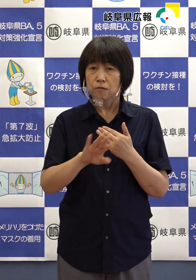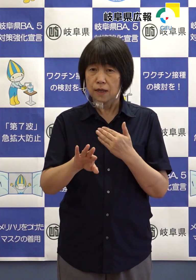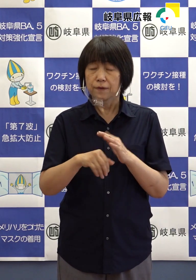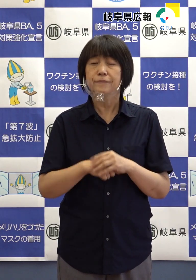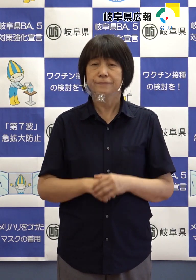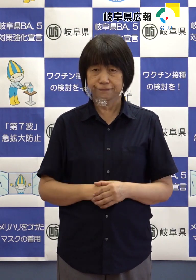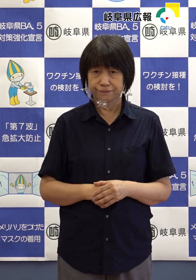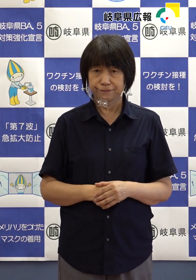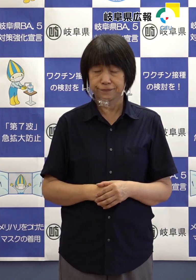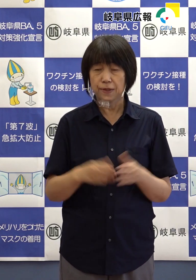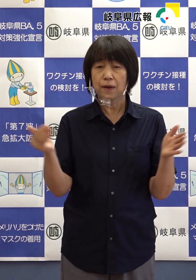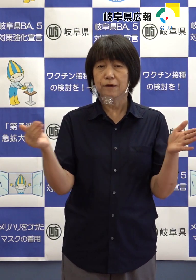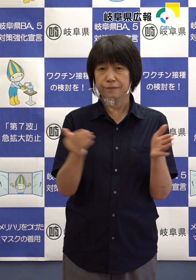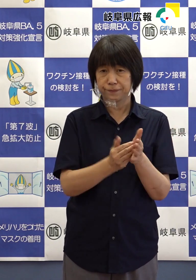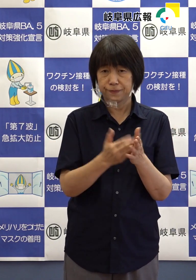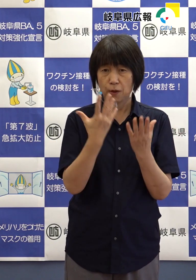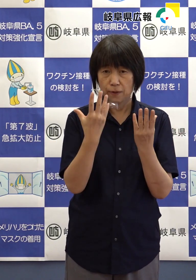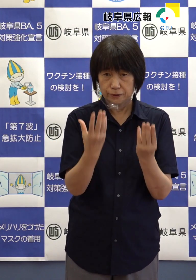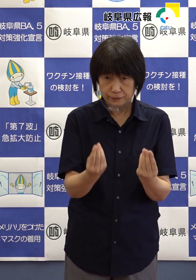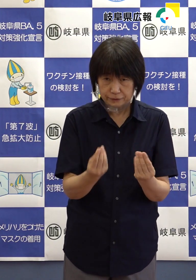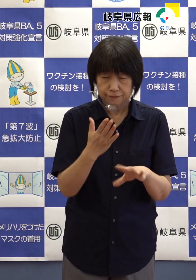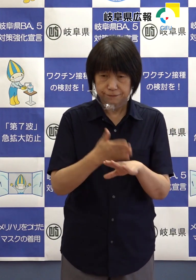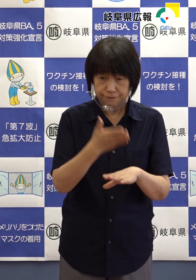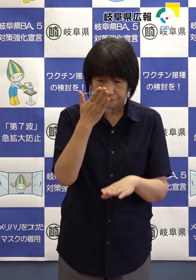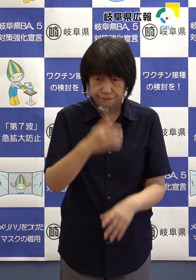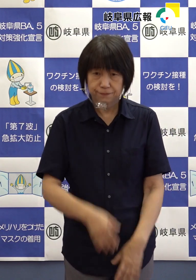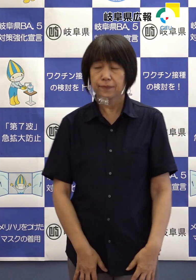というくらい以上で社会てもらっていヘッド稀でした